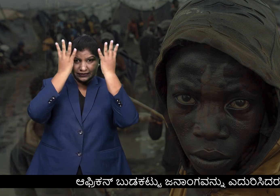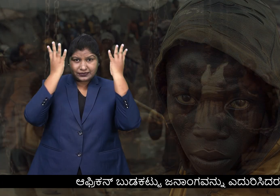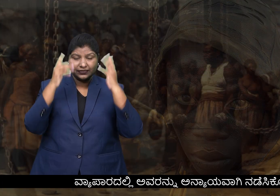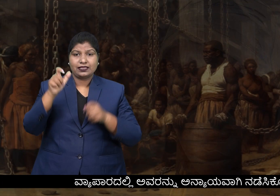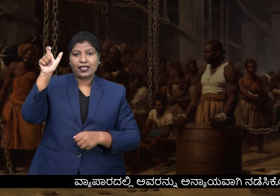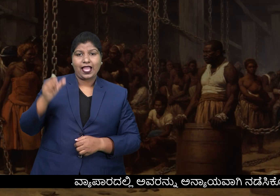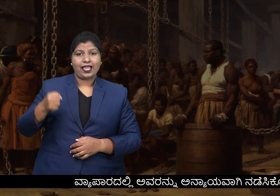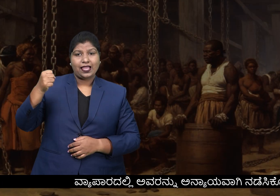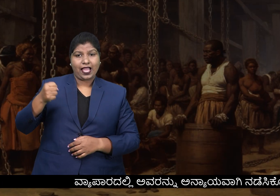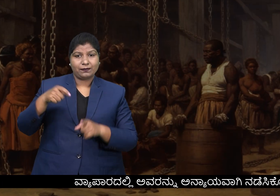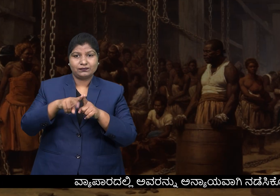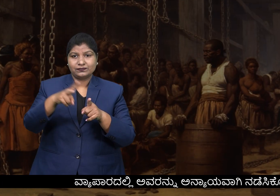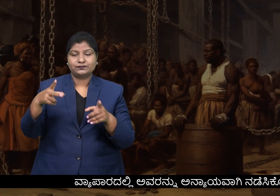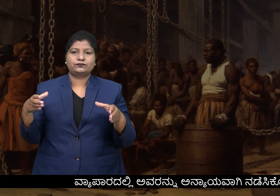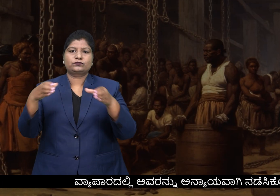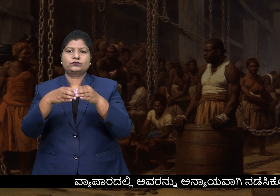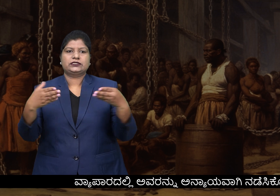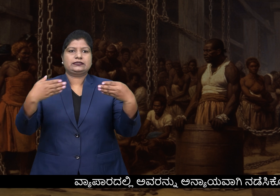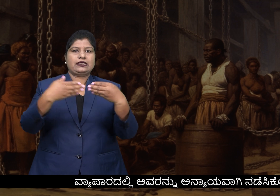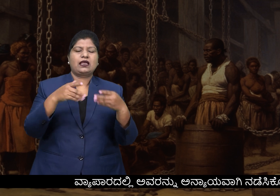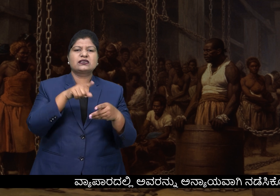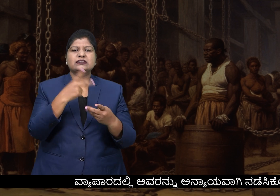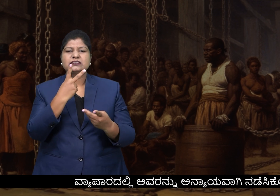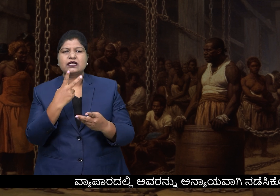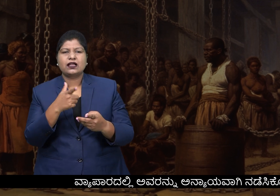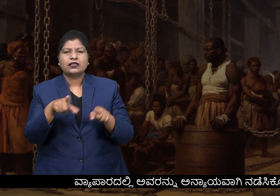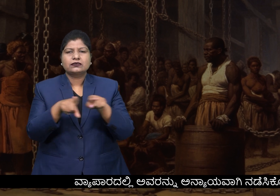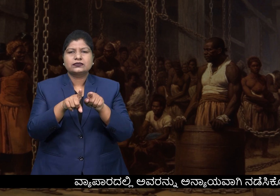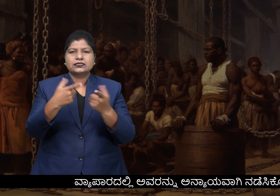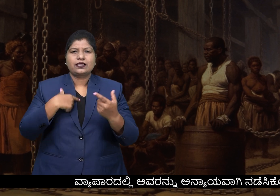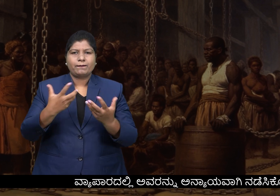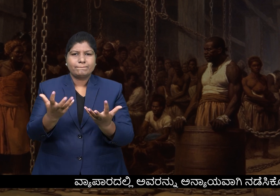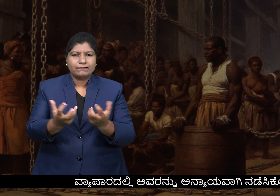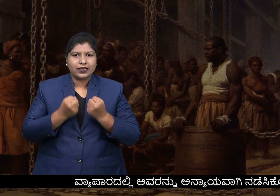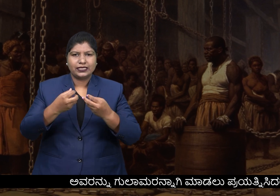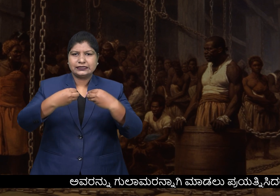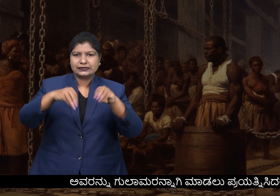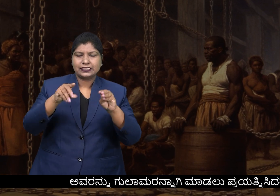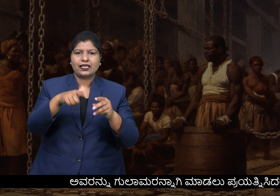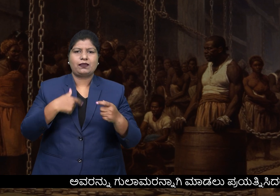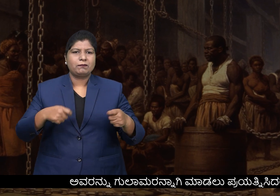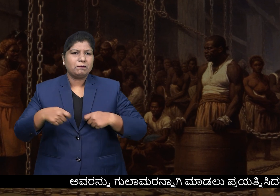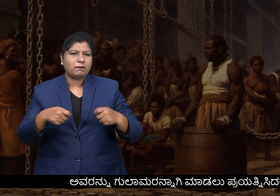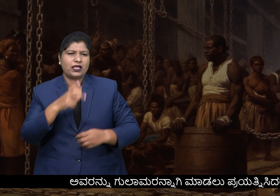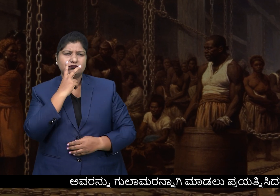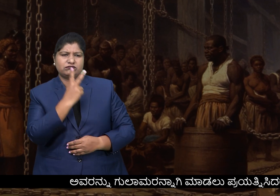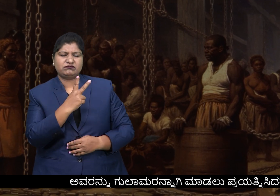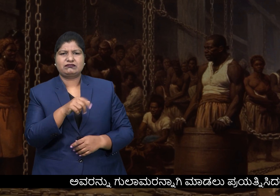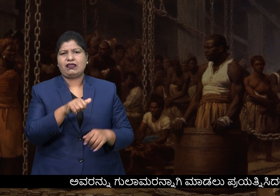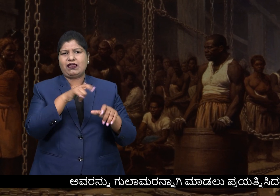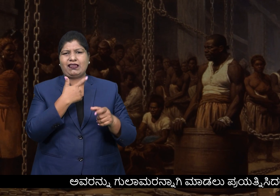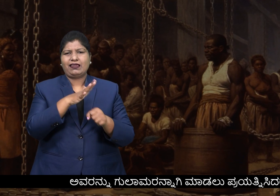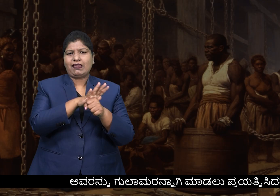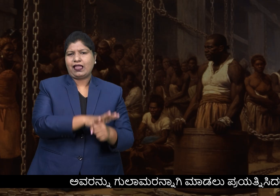ಮತ್ತು ವ್ಯಾಪಾರದಲ್ಲಿ ಅವರನ್ನು ಅನ್ಯಾಯವಾಗಿ ನಡೆಸಿಕೊಂಡರು. ಅವರನ್ನು